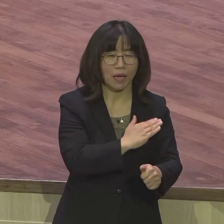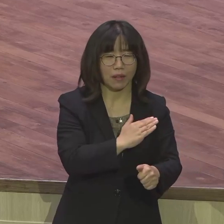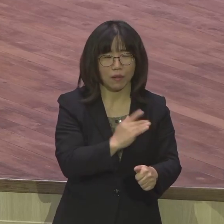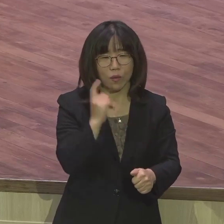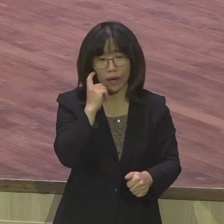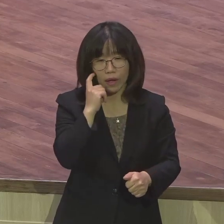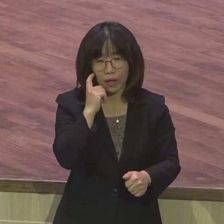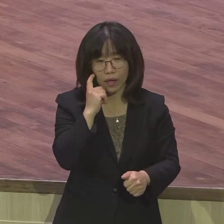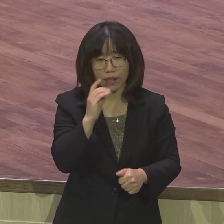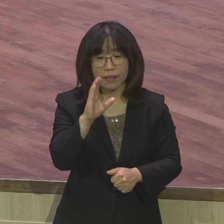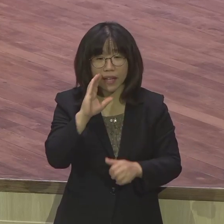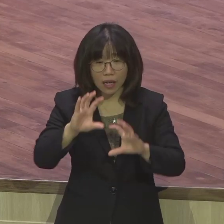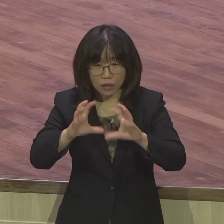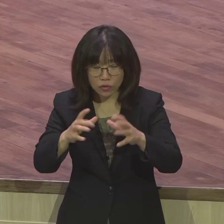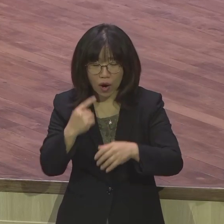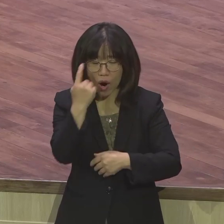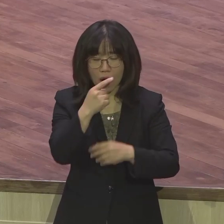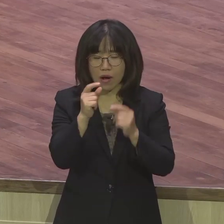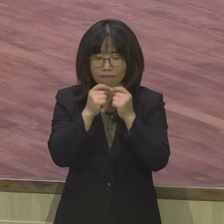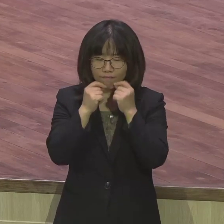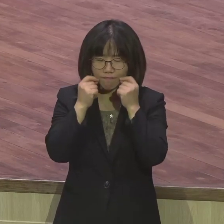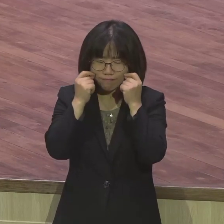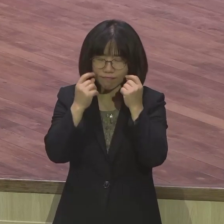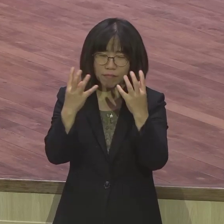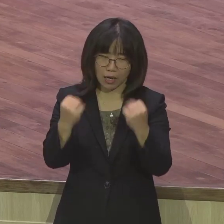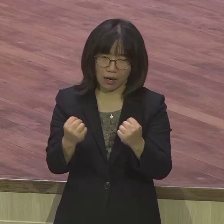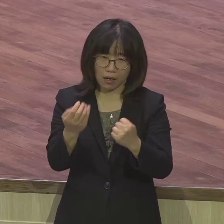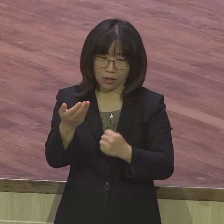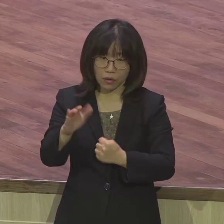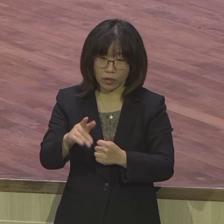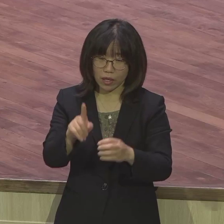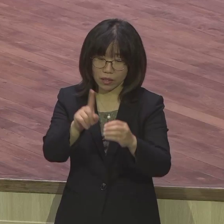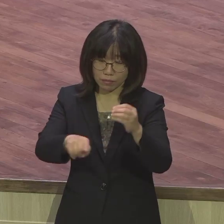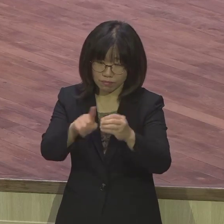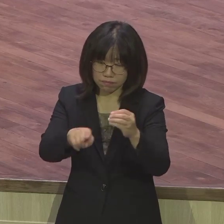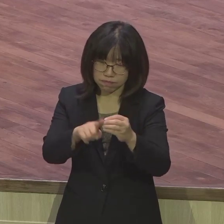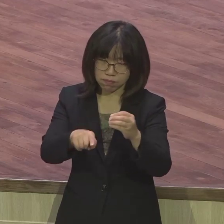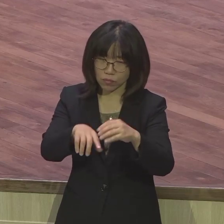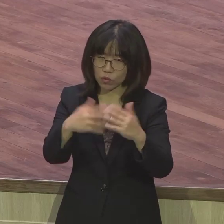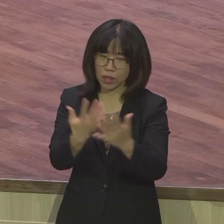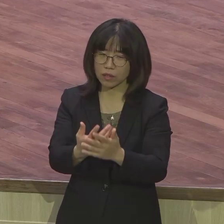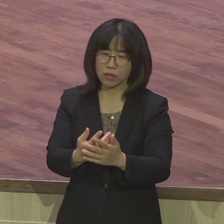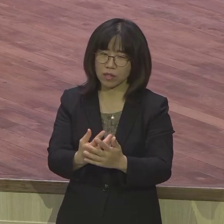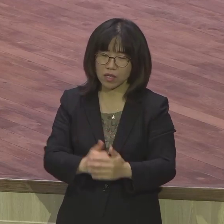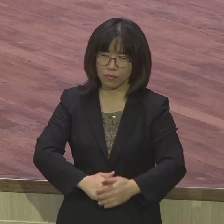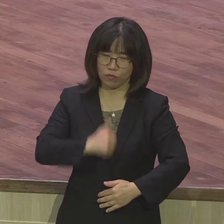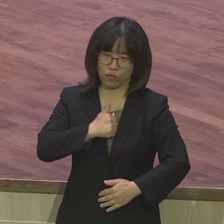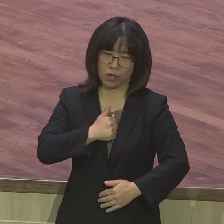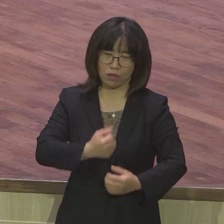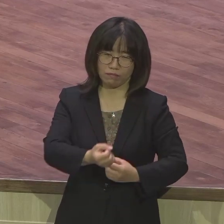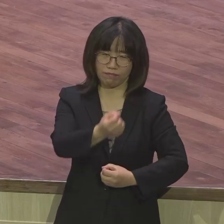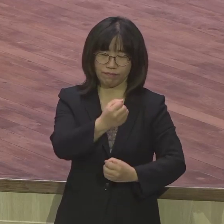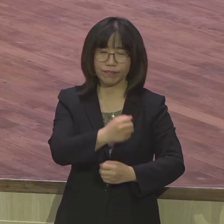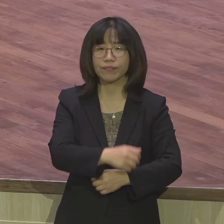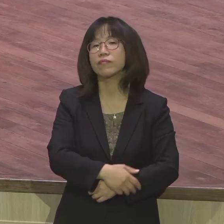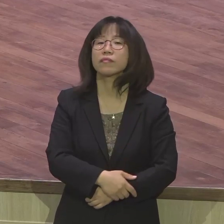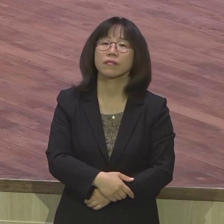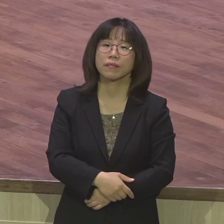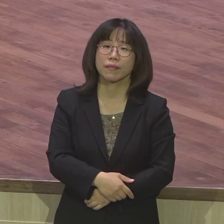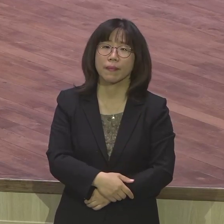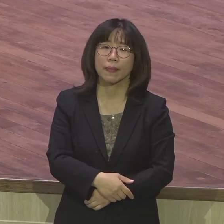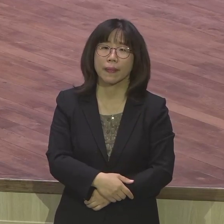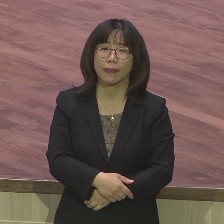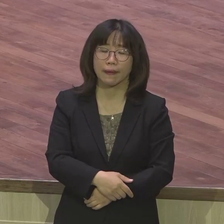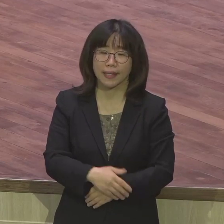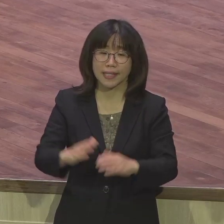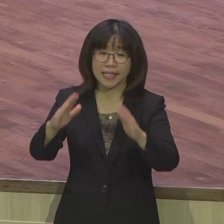그런데 태국도 미소의 나라라 그러거든요. 굉장히 웃어요. 근데 무섭대요. 만약에 파출부로 자기 집에 있는데 파출부를 보고